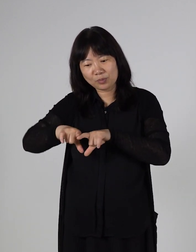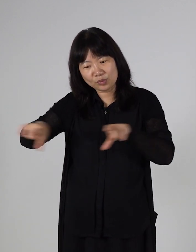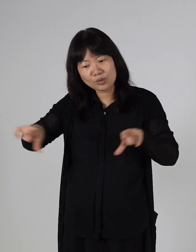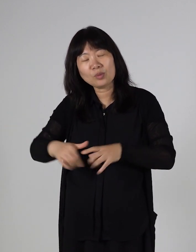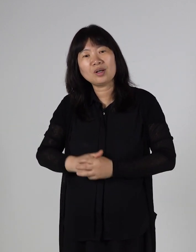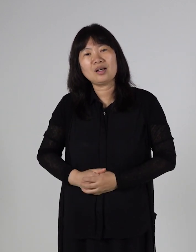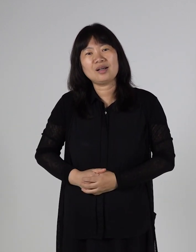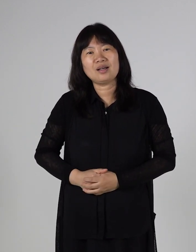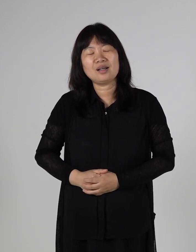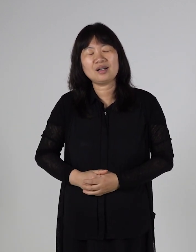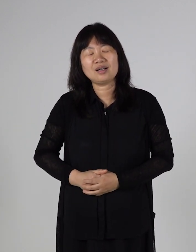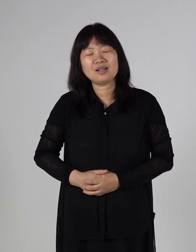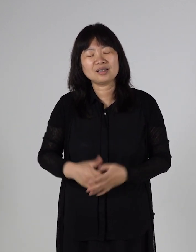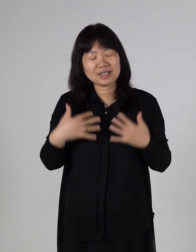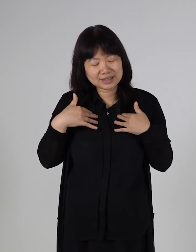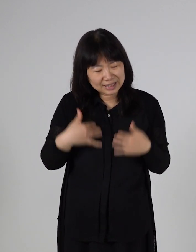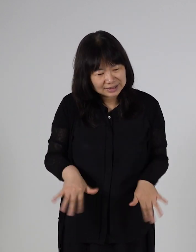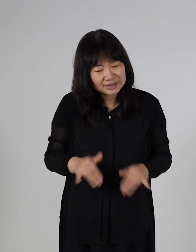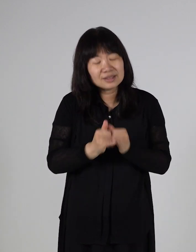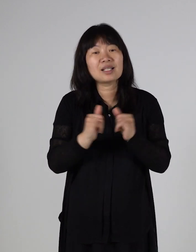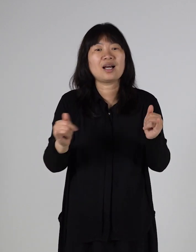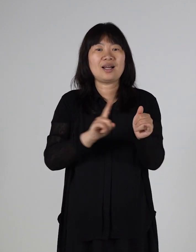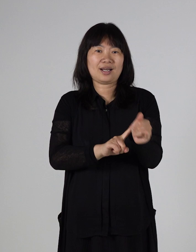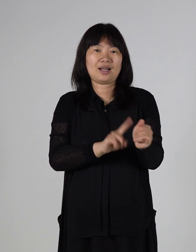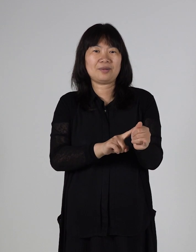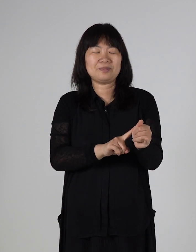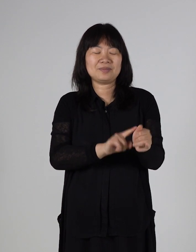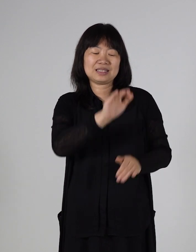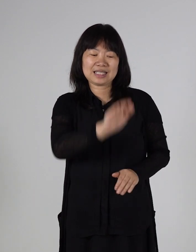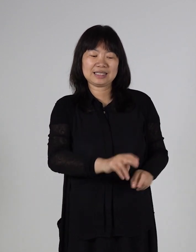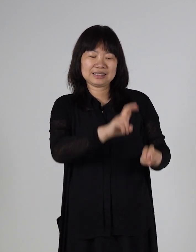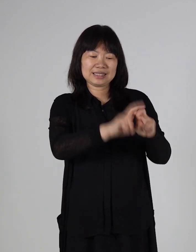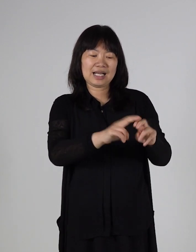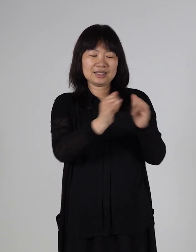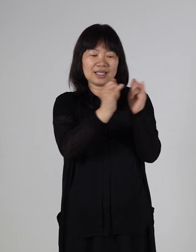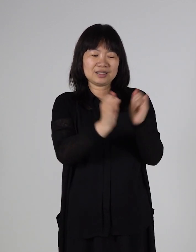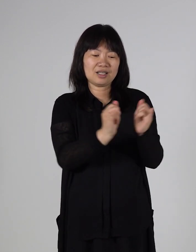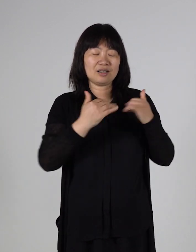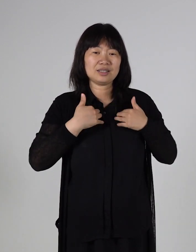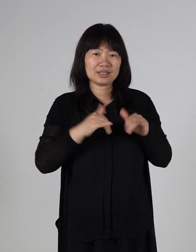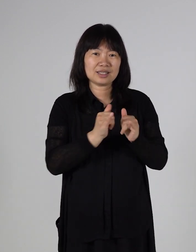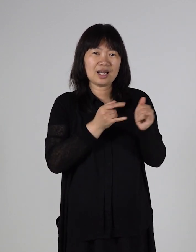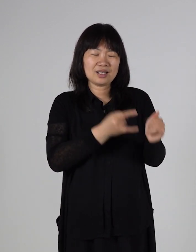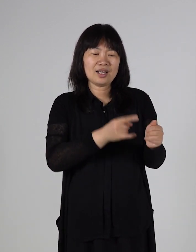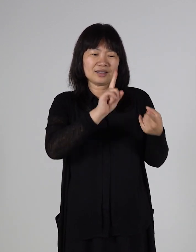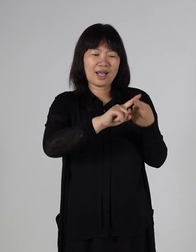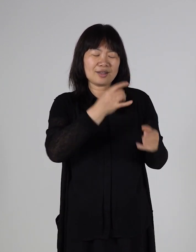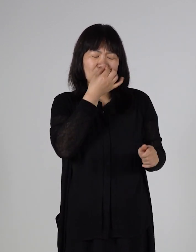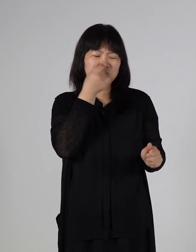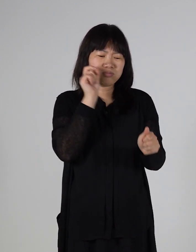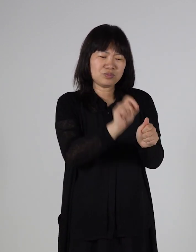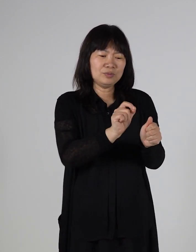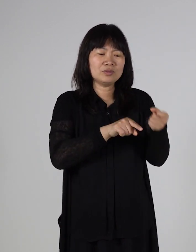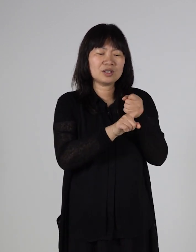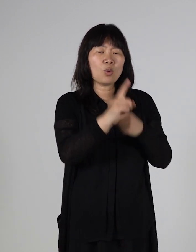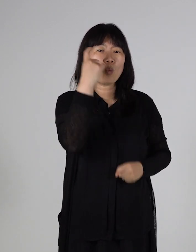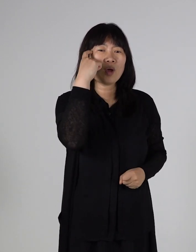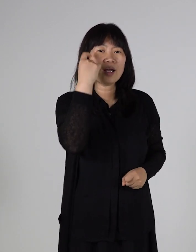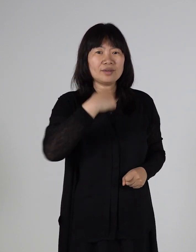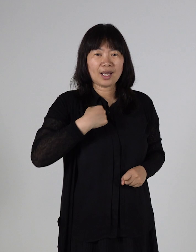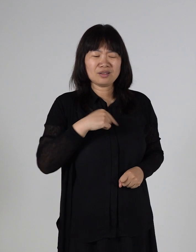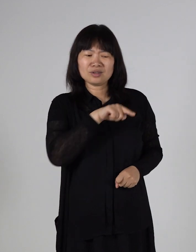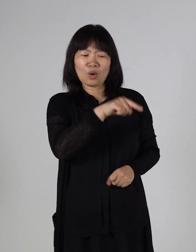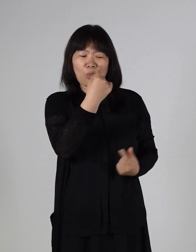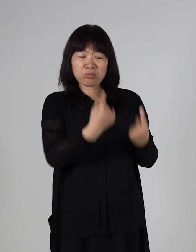보통 그런 비천한 자, 낮은 자, 소위 사회적 약자들을 왜 업신여깁니까? 나는